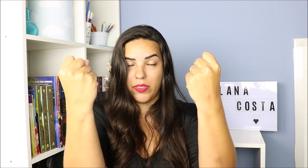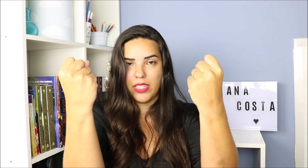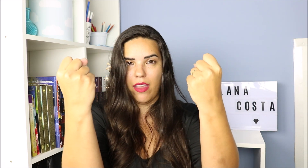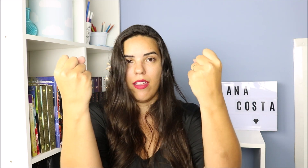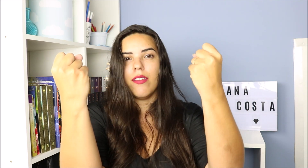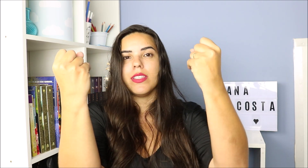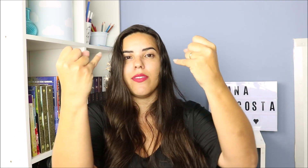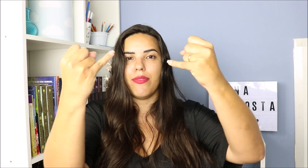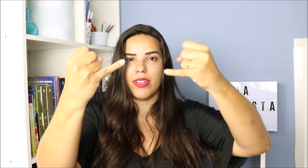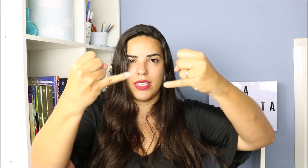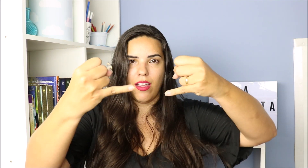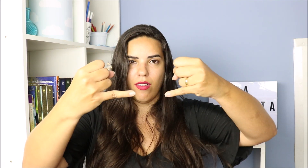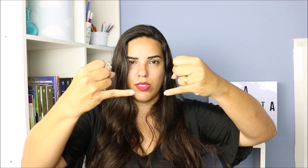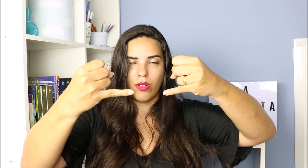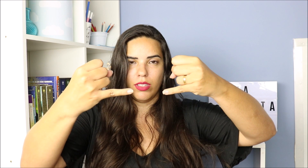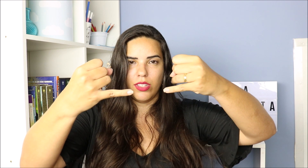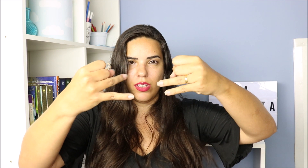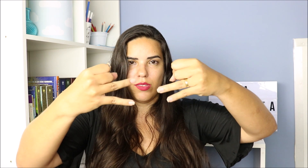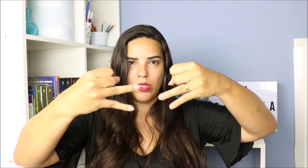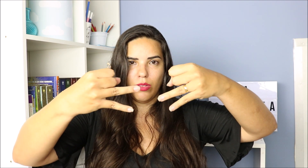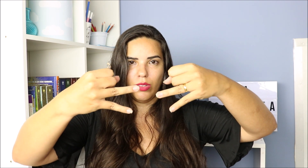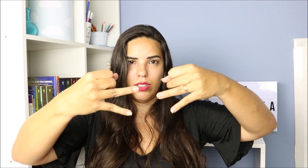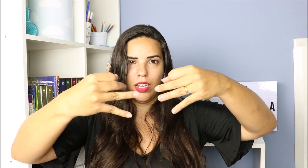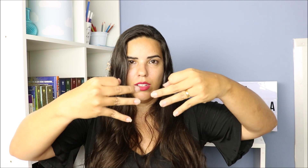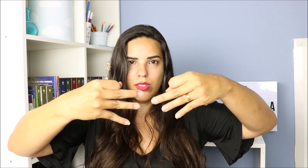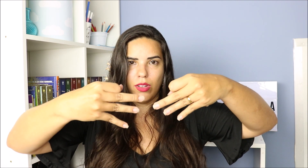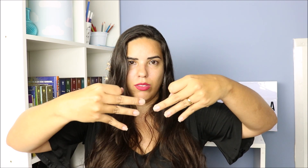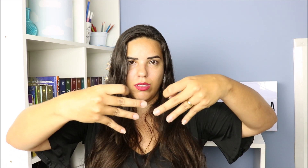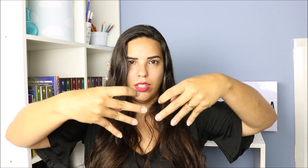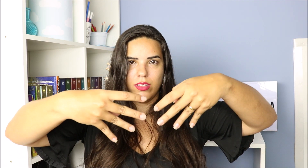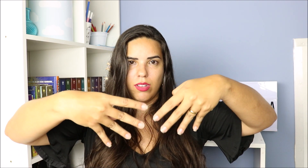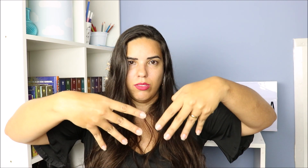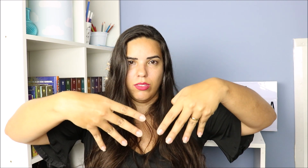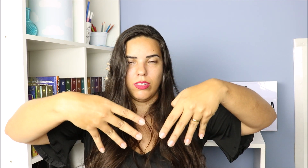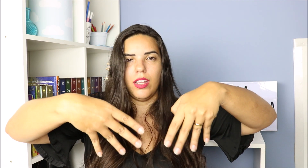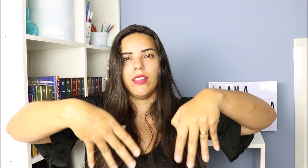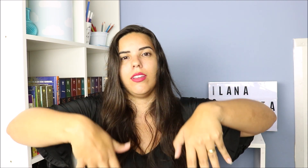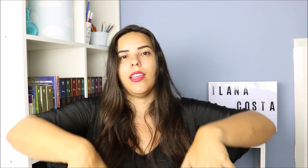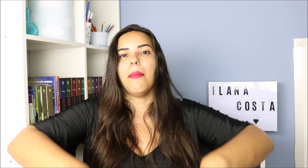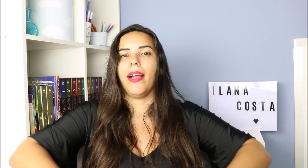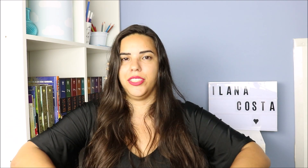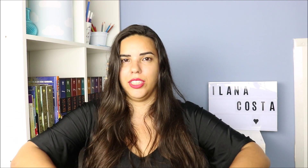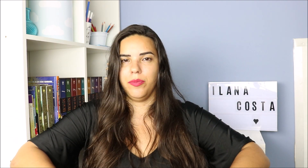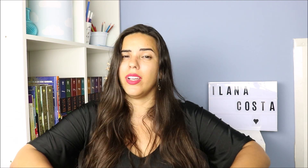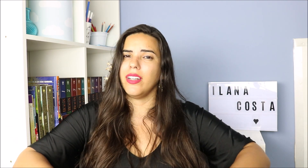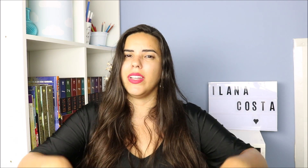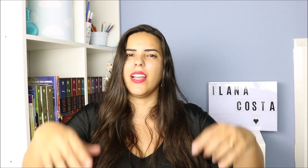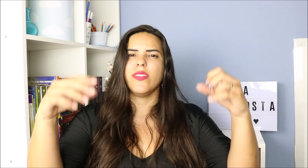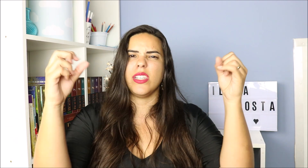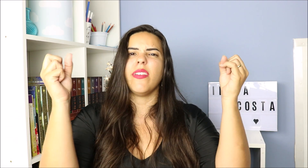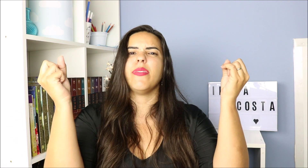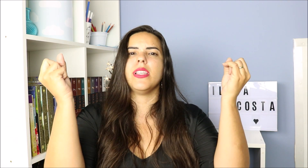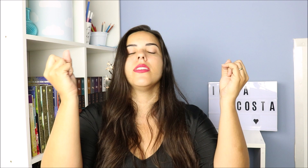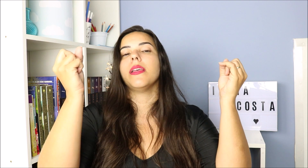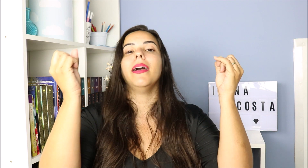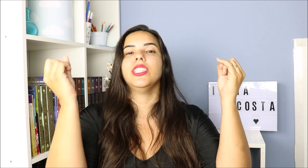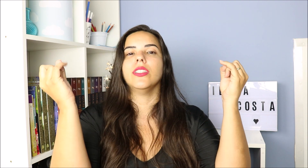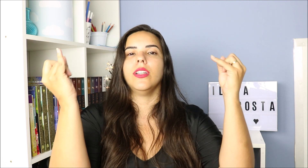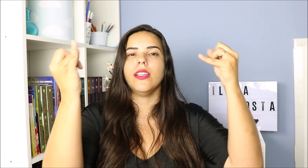você, você vai fazer, ó, solta o dedinho, solta outro dedo, solta outro dedo, solta outro dedo e abaixa. Só que na verdade você já vai fazendo isso abaixando, né? Você já